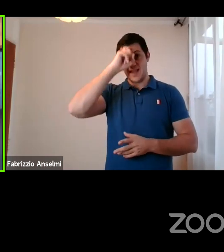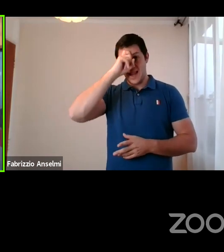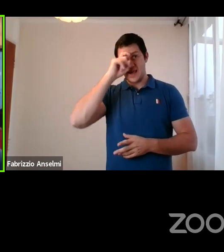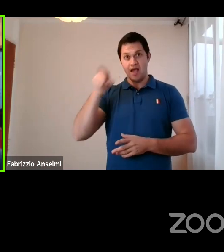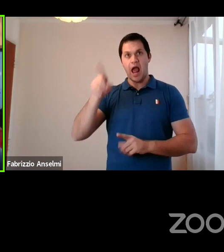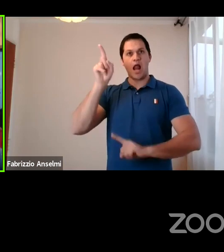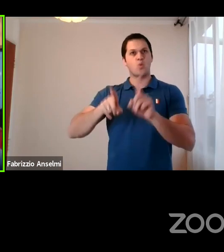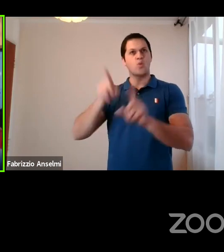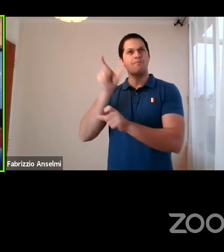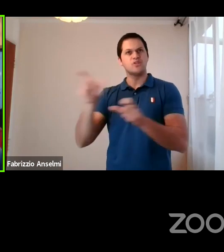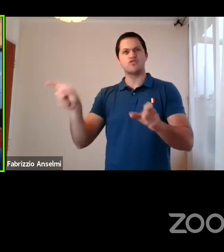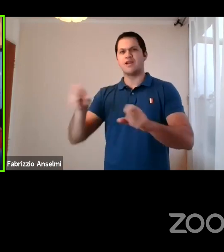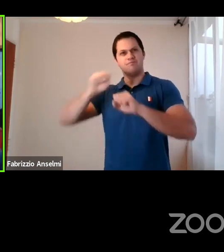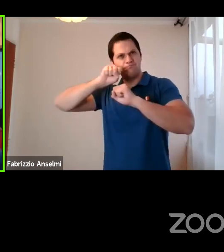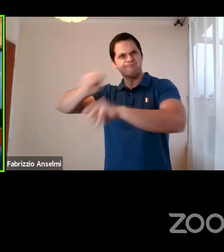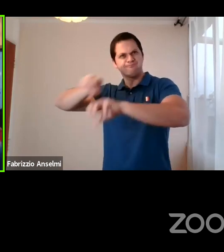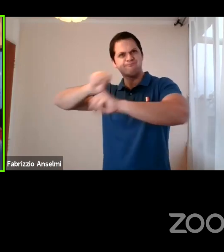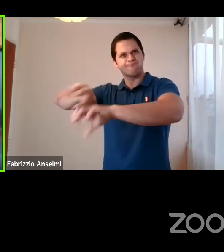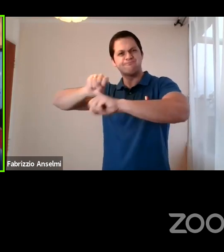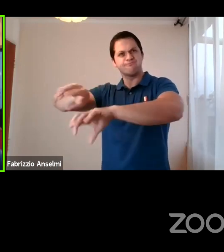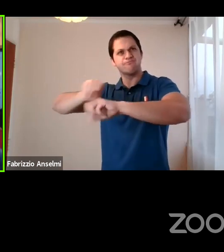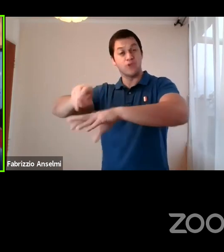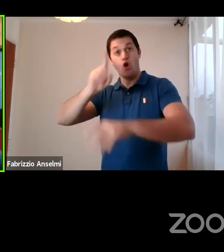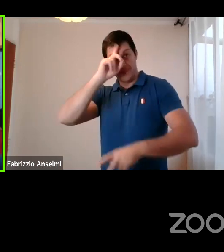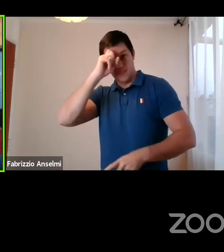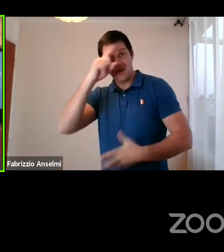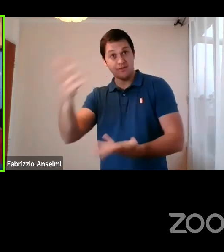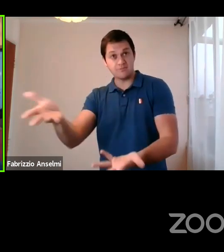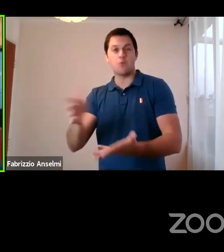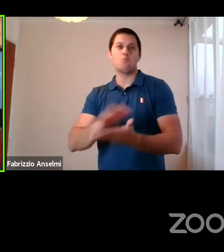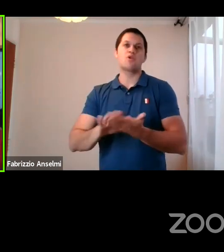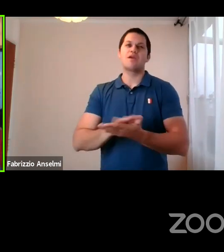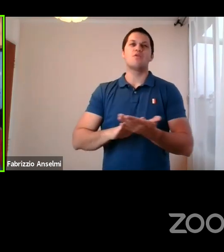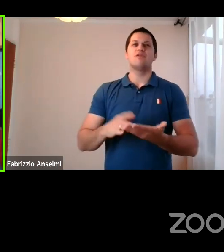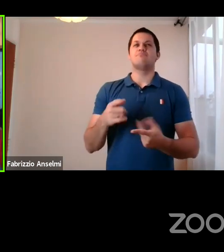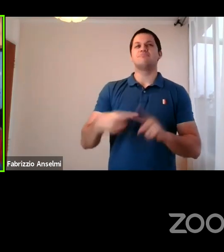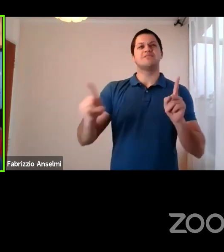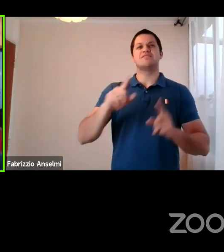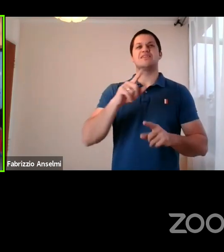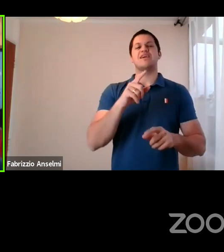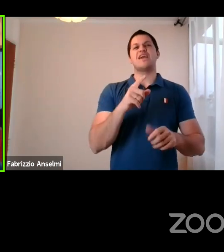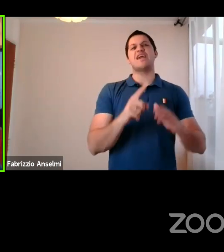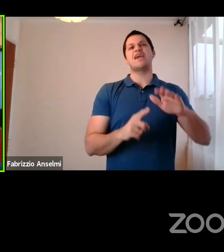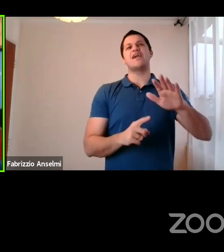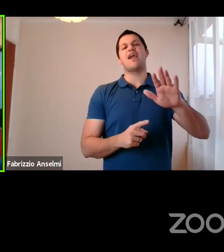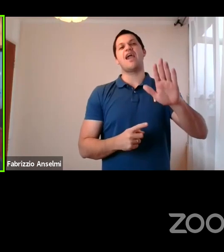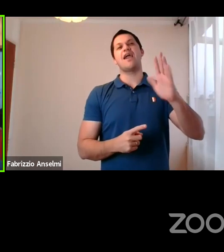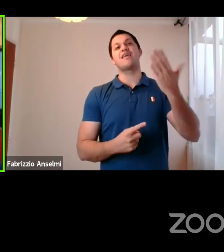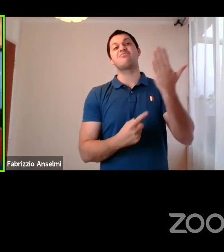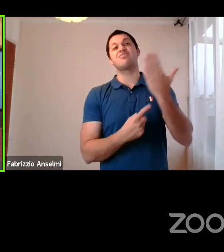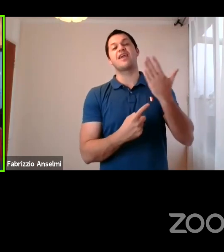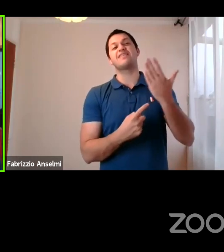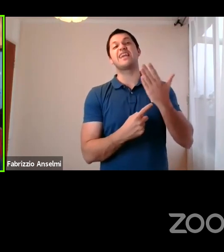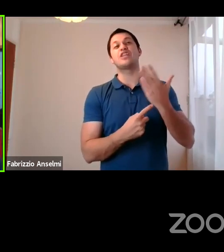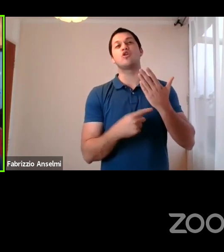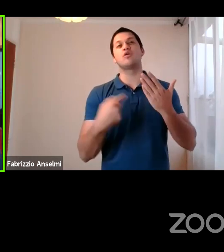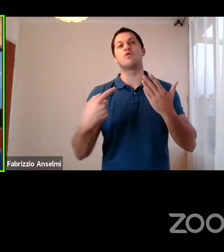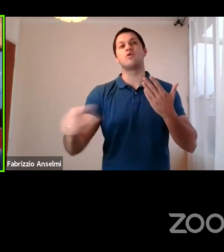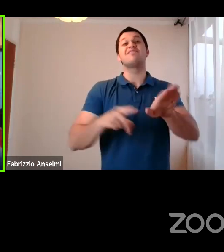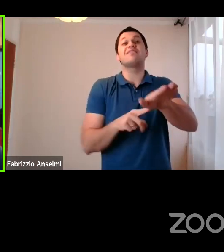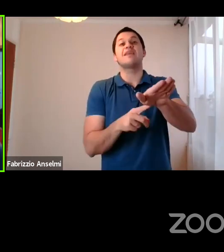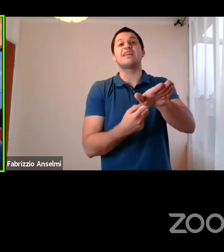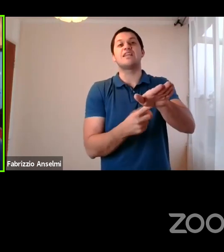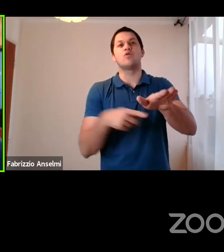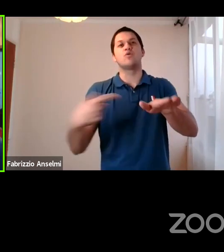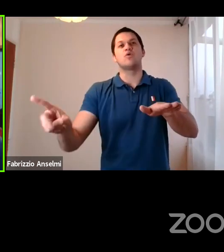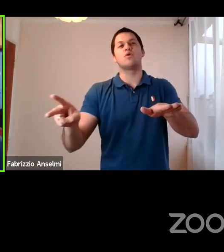técnicos paramédicos, auxiliares de radiología. Se formaban dentro del hospital con cursos breves y luego se